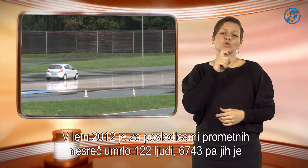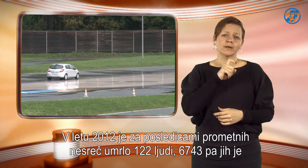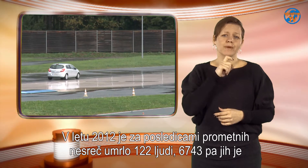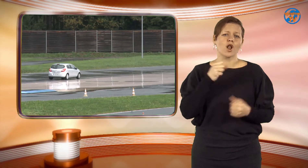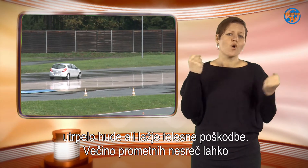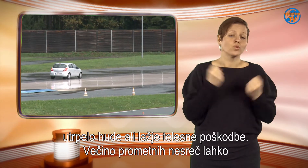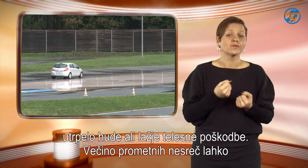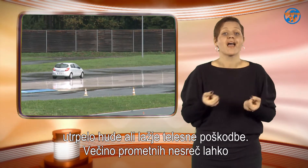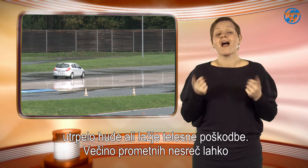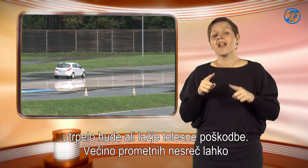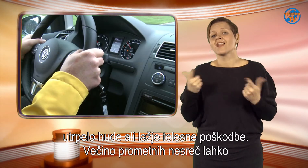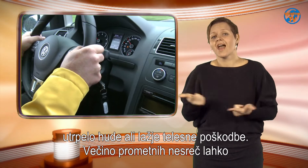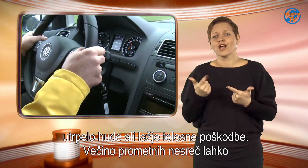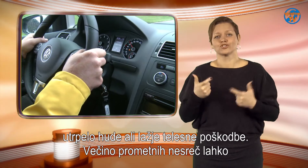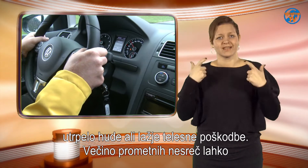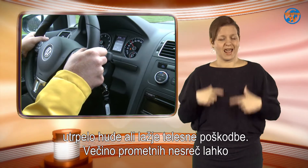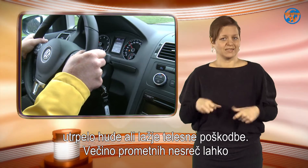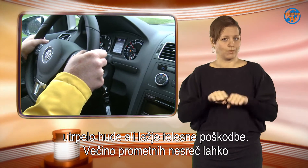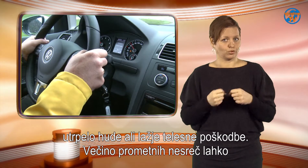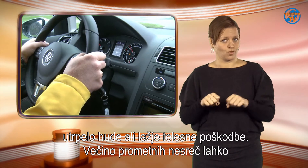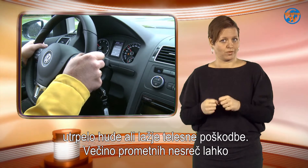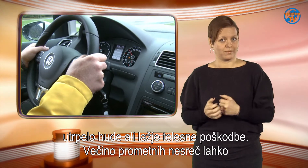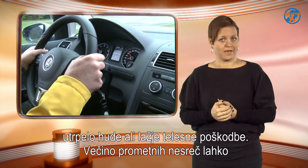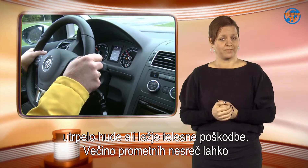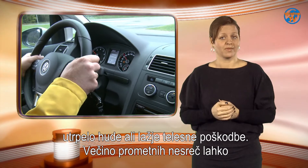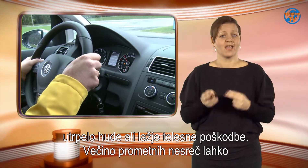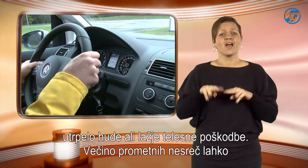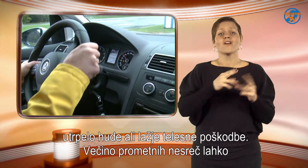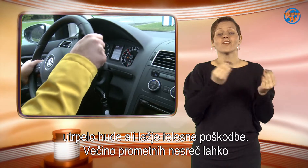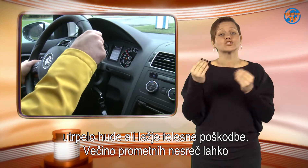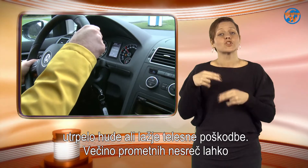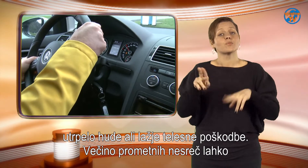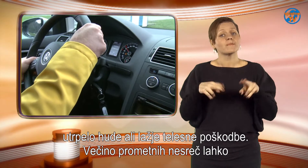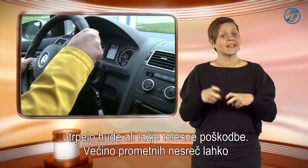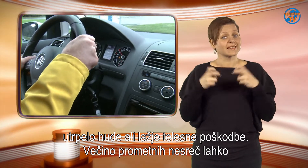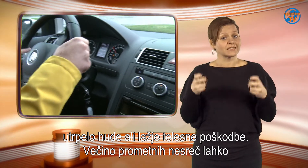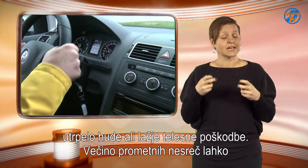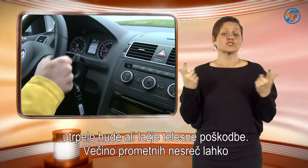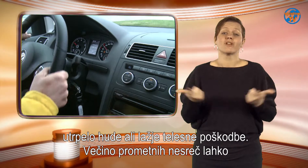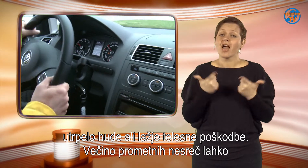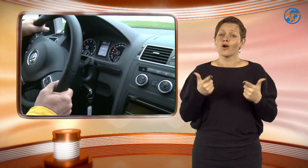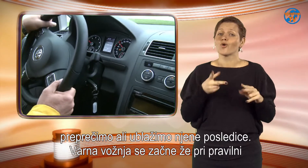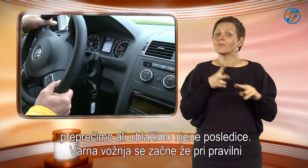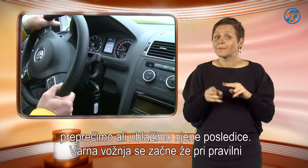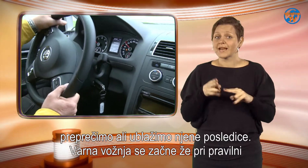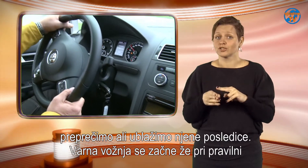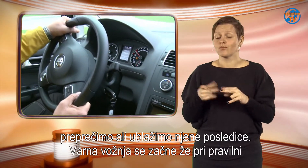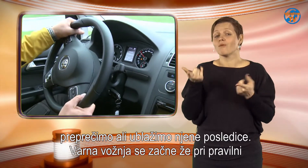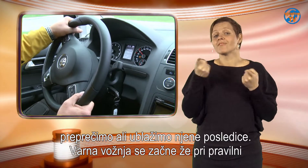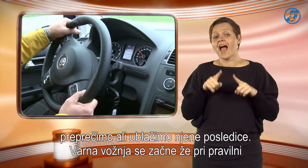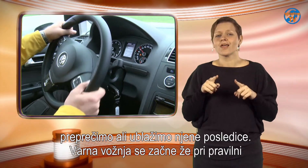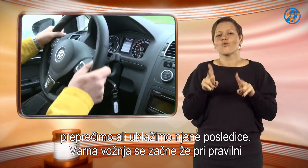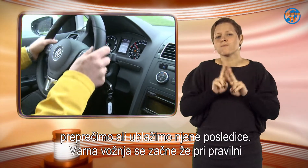6743 pa jih je utrpelo hude ali lažje telesne poškodbe. Večino prometnih nesreč lahko preprečimo